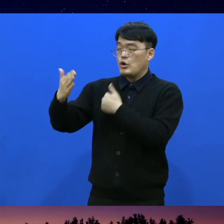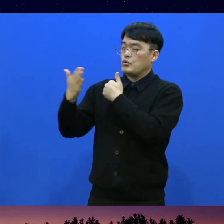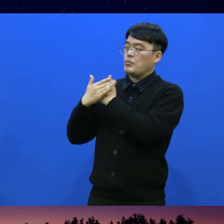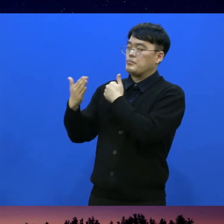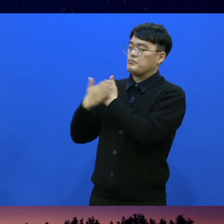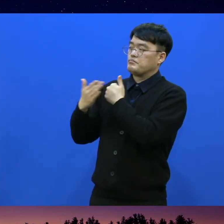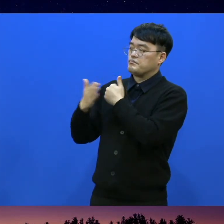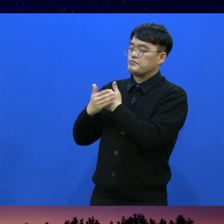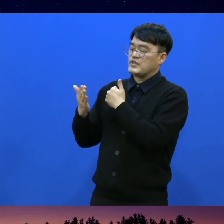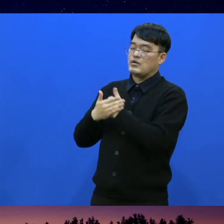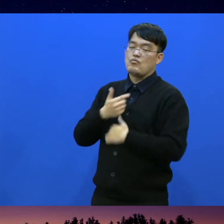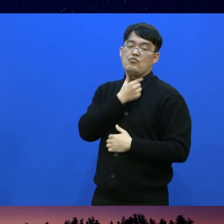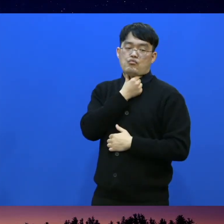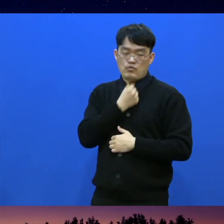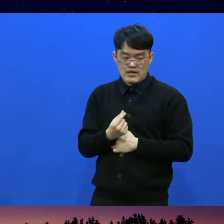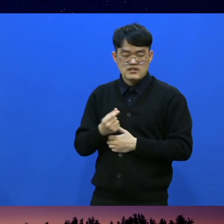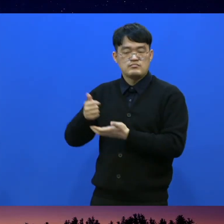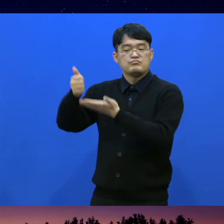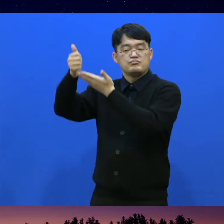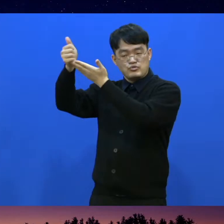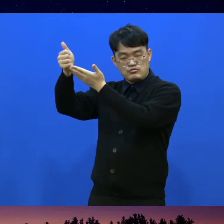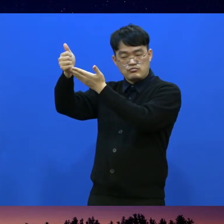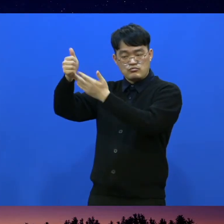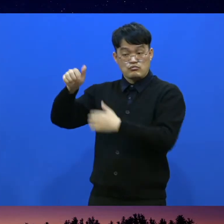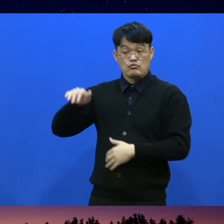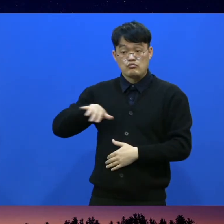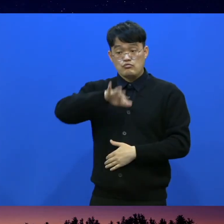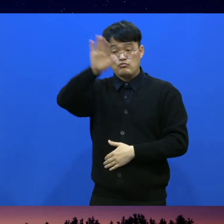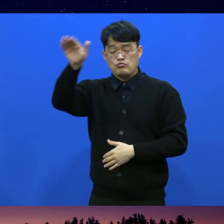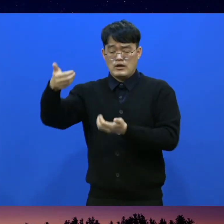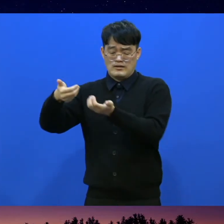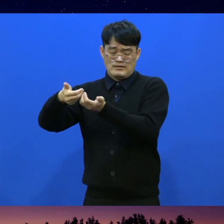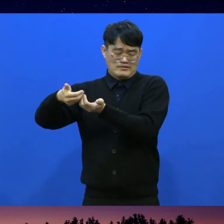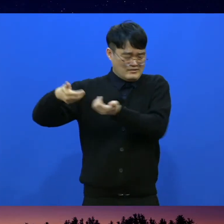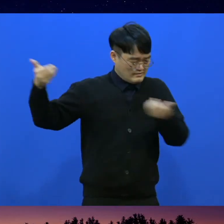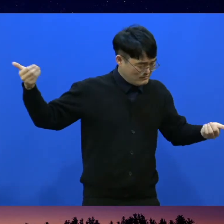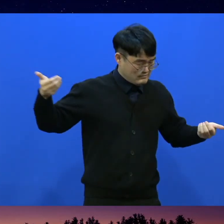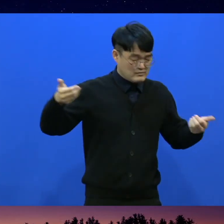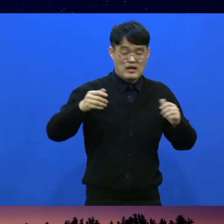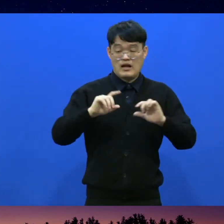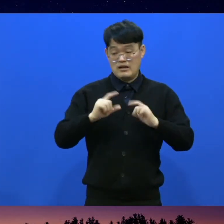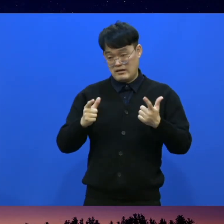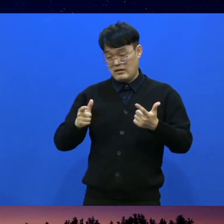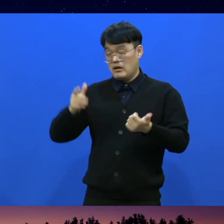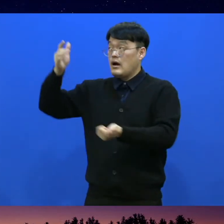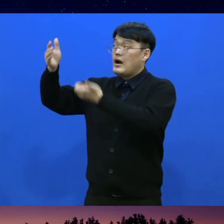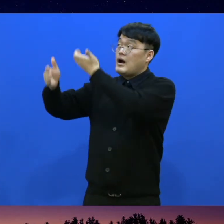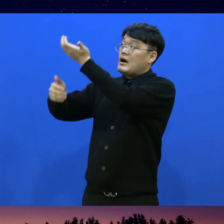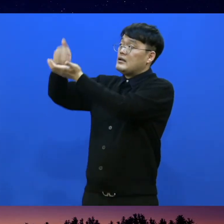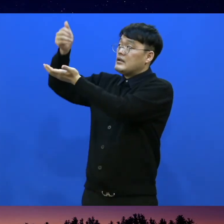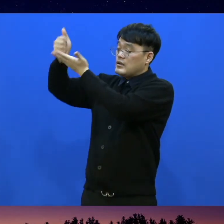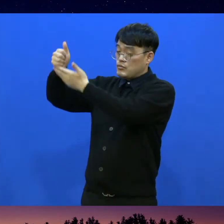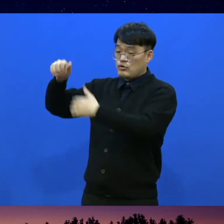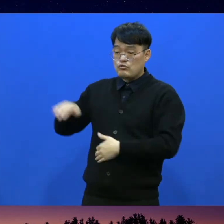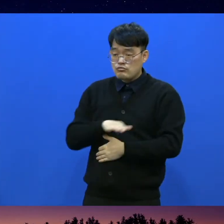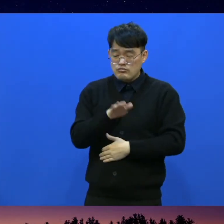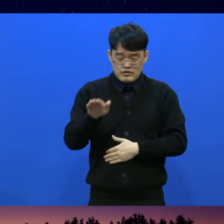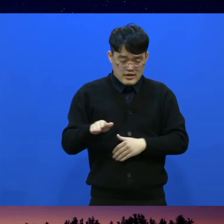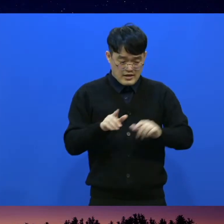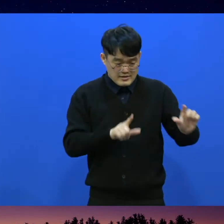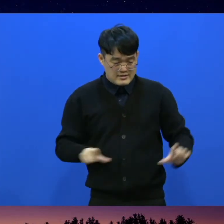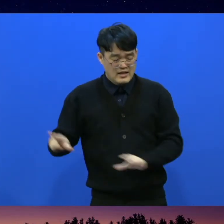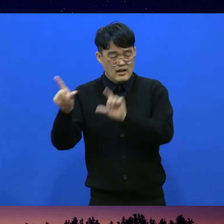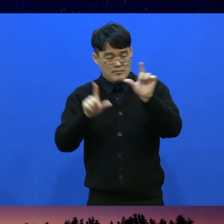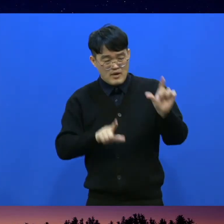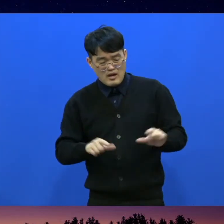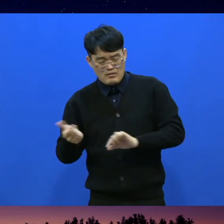원하시는 분이시다. 우리와 동떨어져 계신 분이 아니시다. 그분은 우리의 일상의 크고 작은 모든